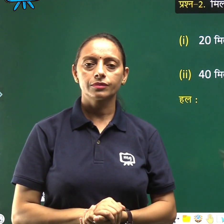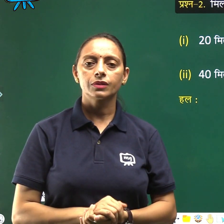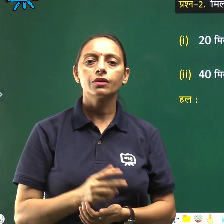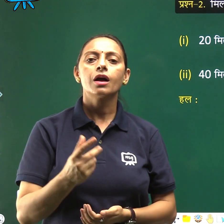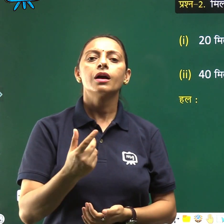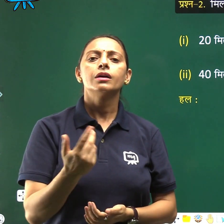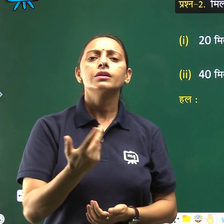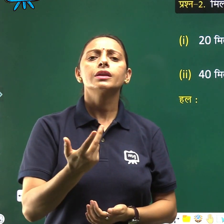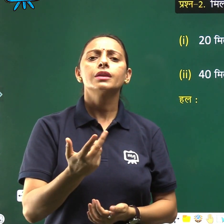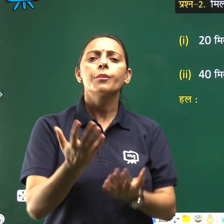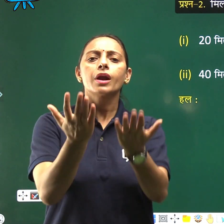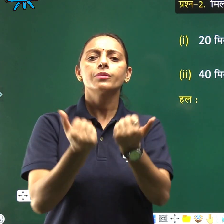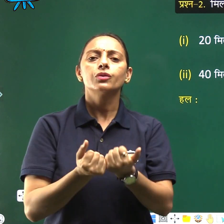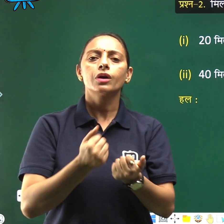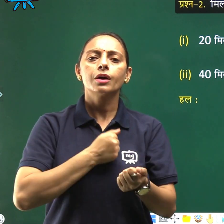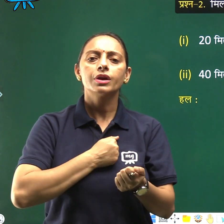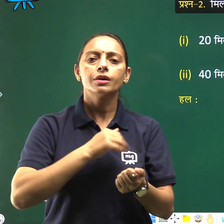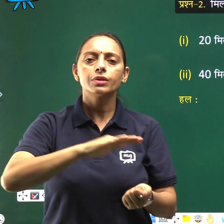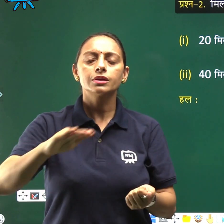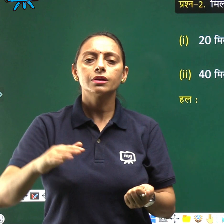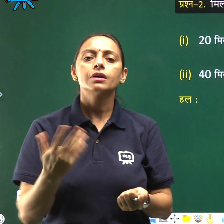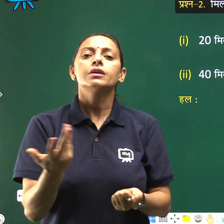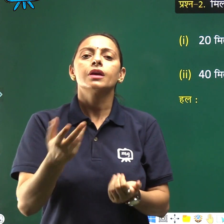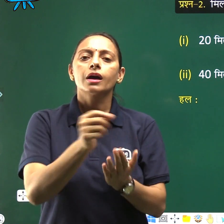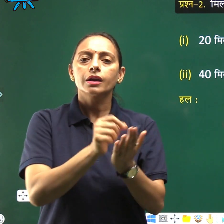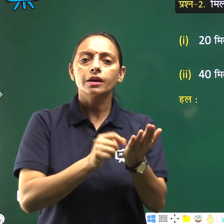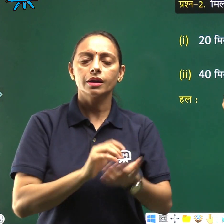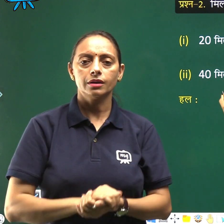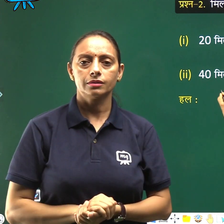कितना प्राप्त होगा बच्चों हमें? क्या करेंगे?